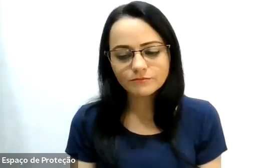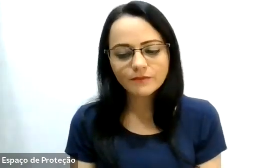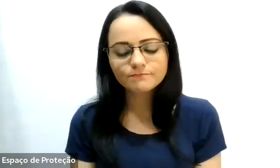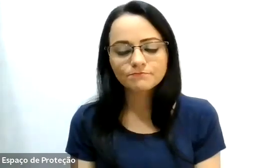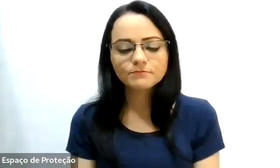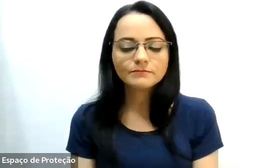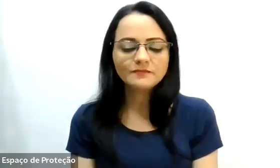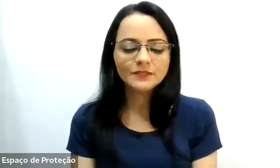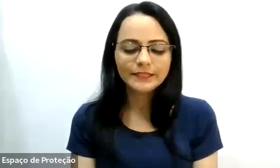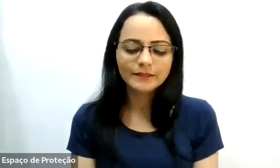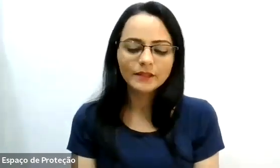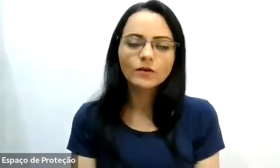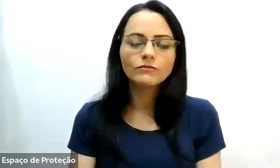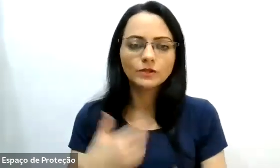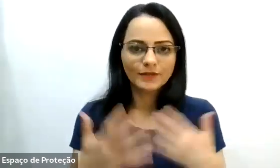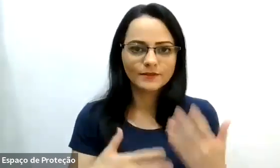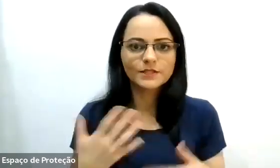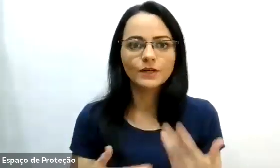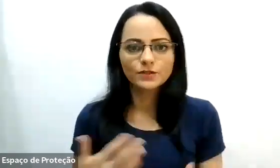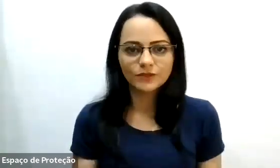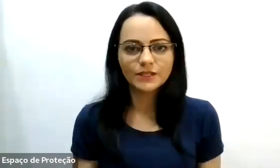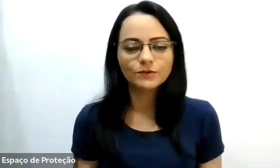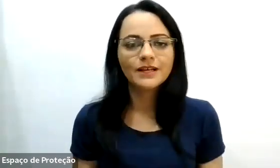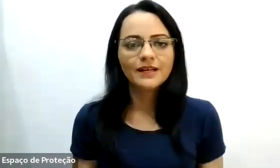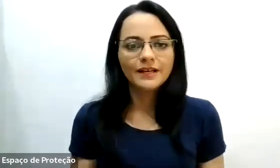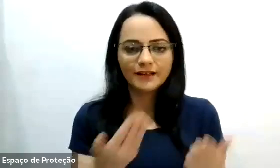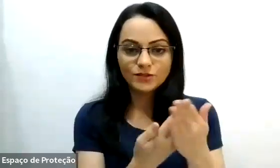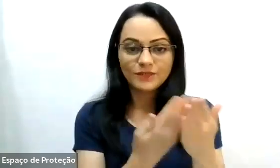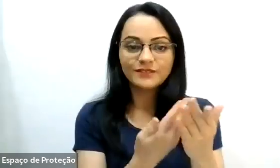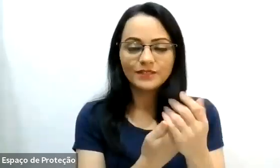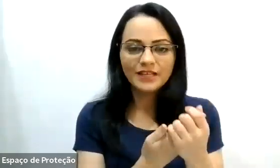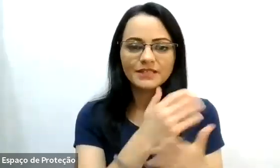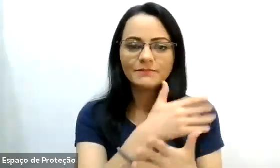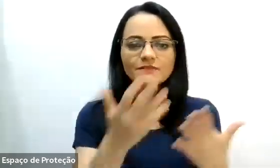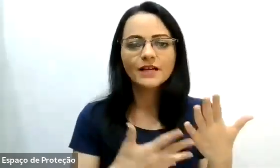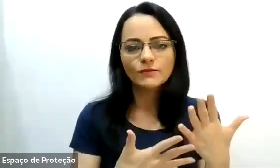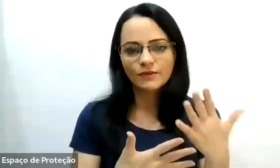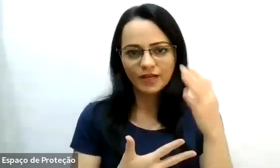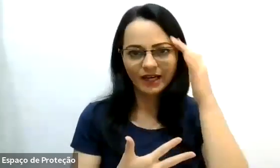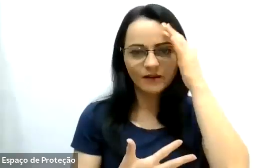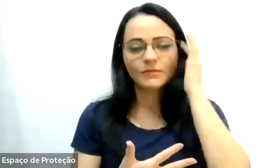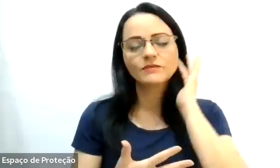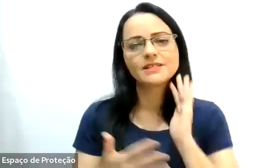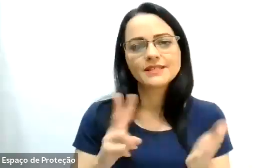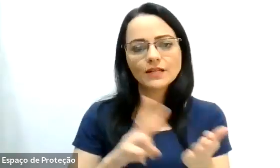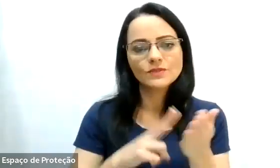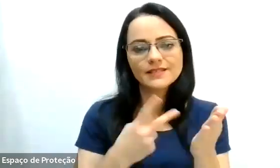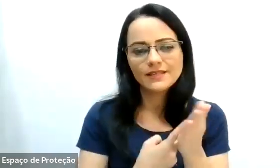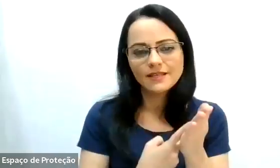perguntam. E quanto mais vocês forem estudando Libras, mais fácil vai ficar para vocês